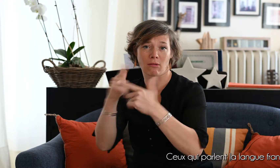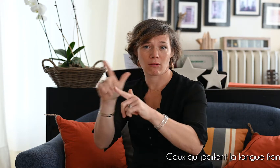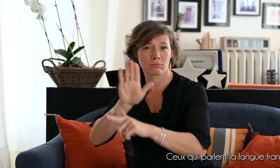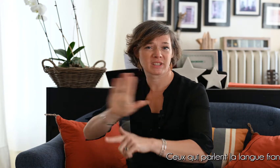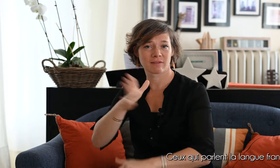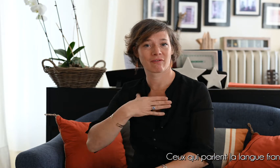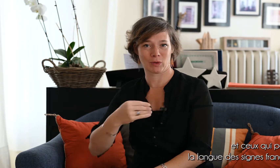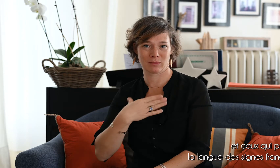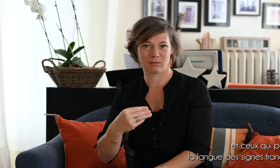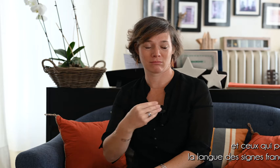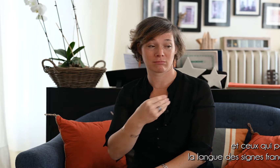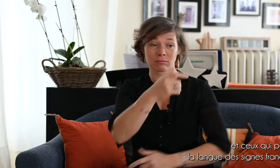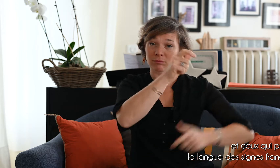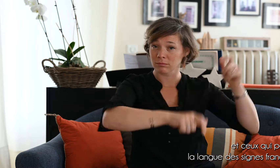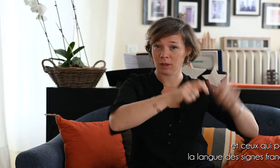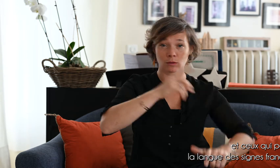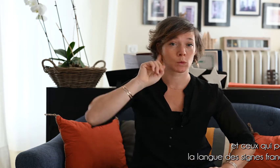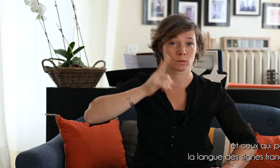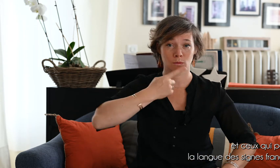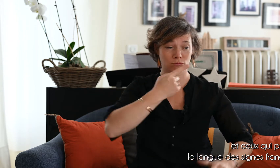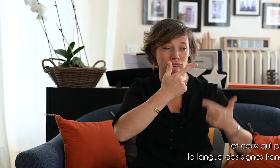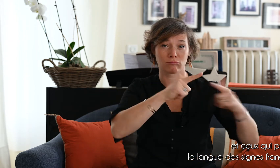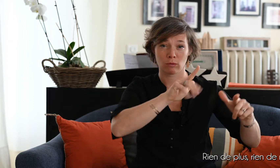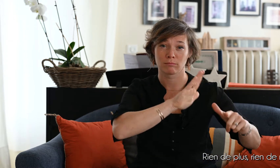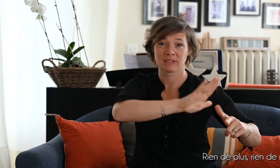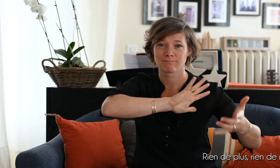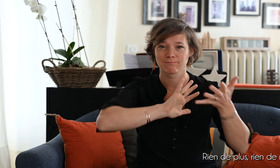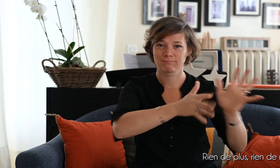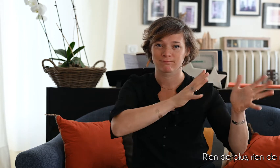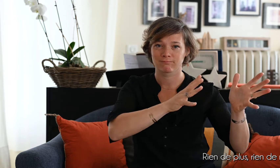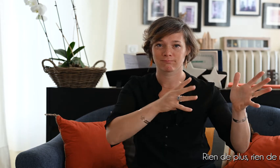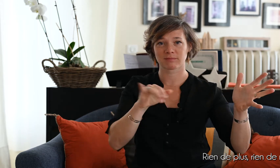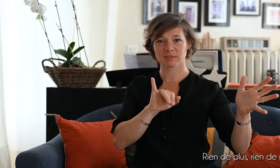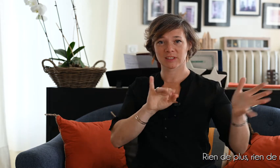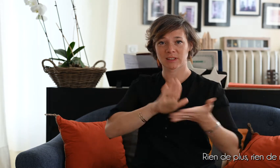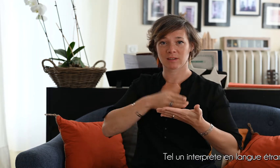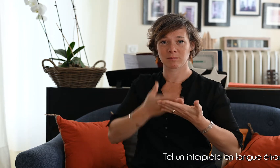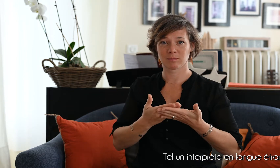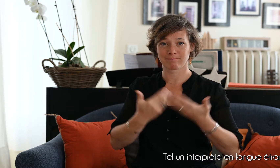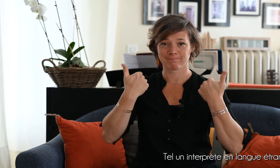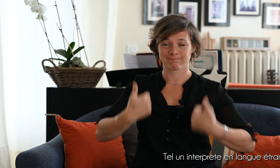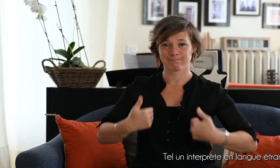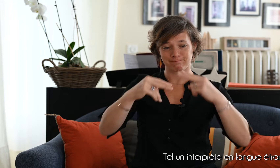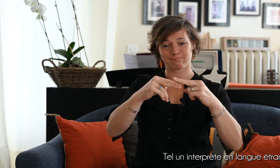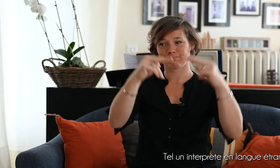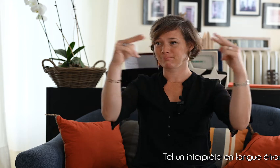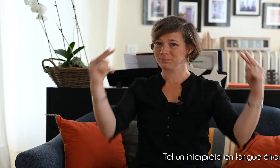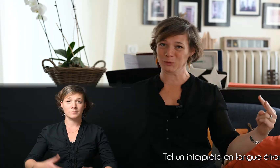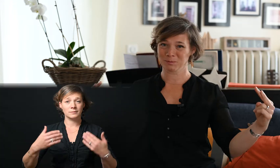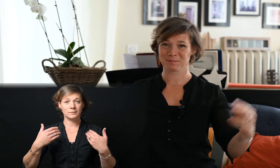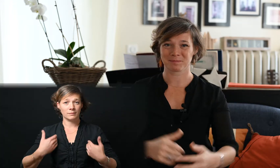langue française et ceux qui parlent la langue des signes française. Rien de plus, rien de moins. Tel un interprète en